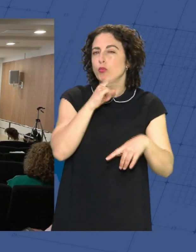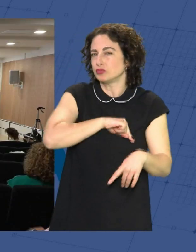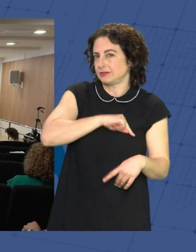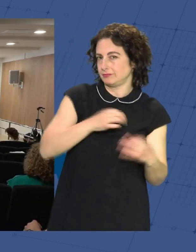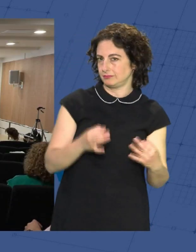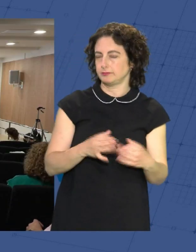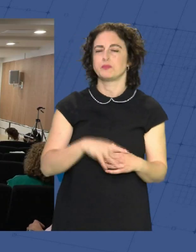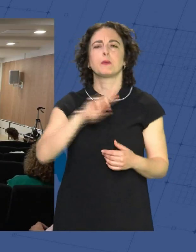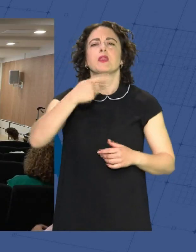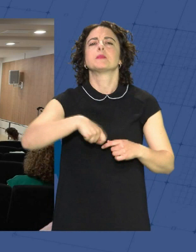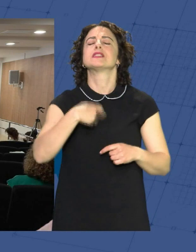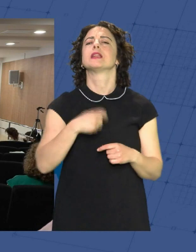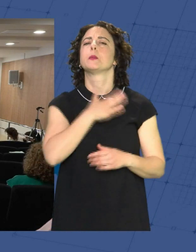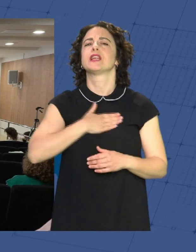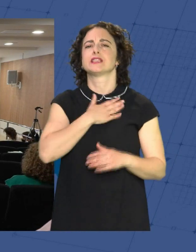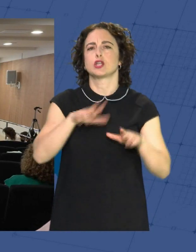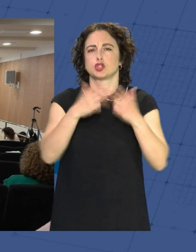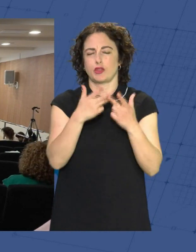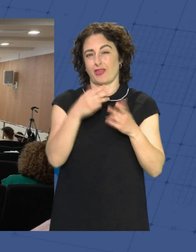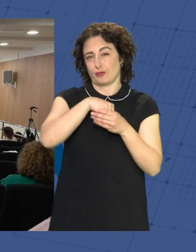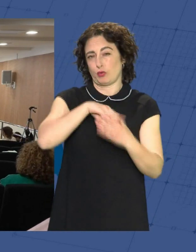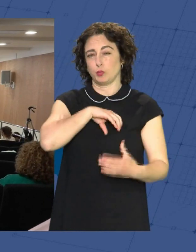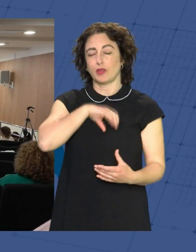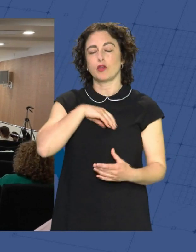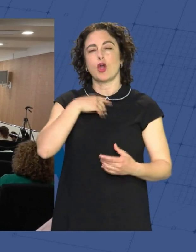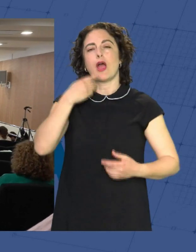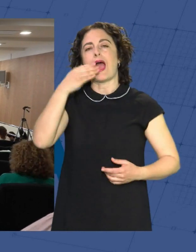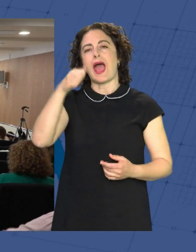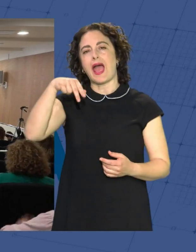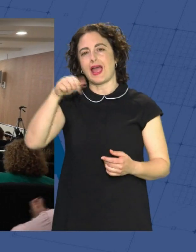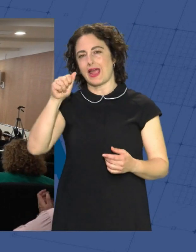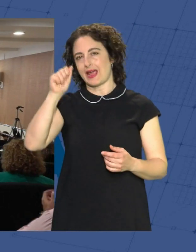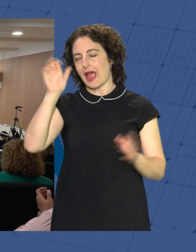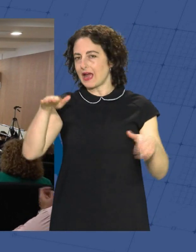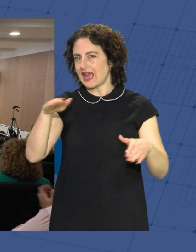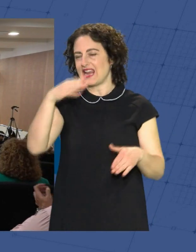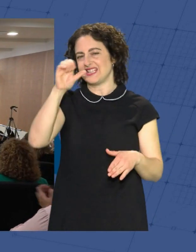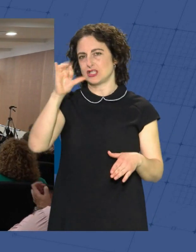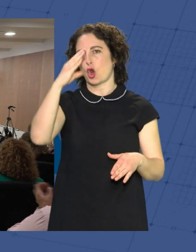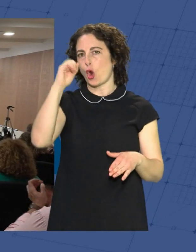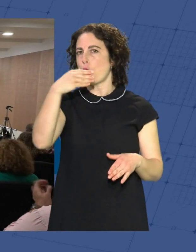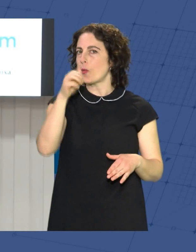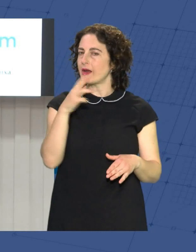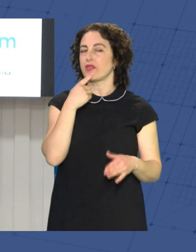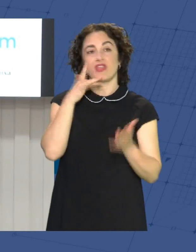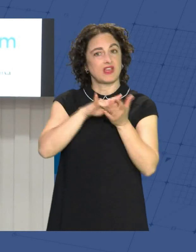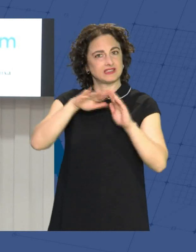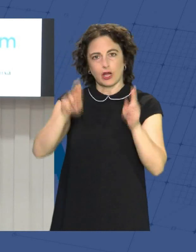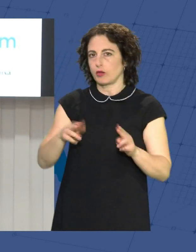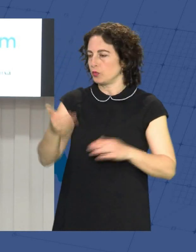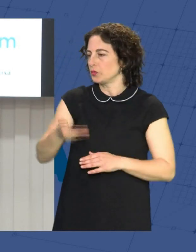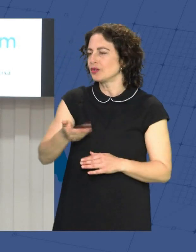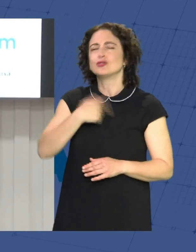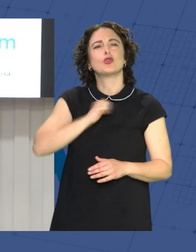El vicepresidente y diputado de Bienestar Social en la Diputación Provincial, Ángel Escobar, puso de manifiesto la importancia de este Día Internacional. Nosotros tuvimos la